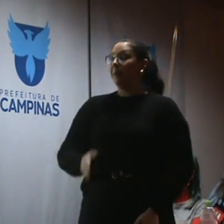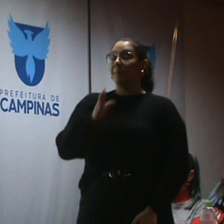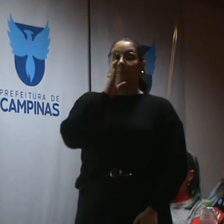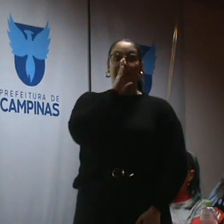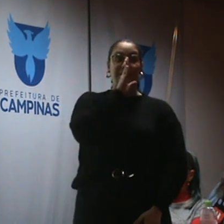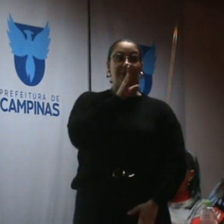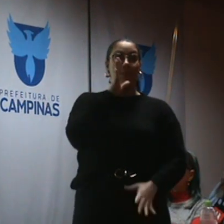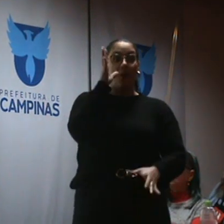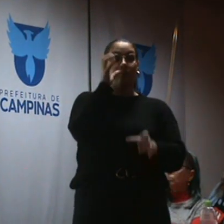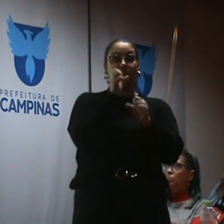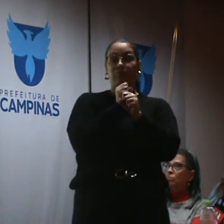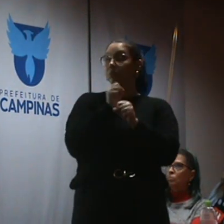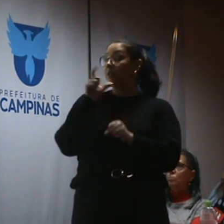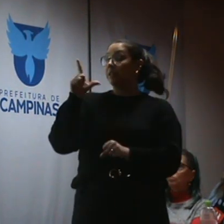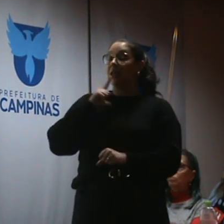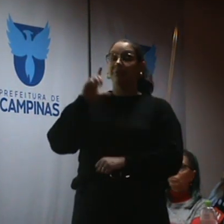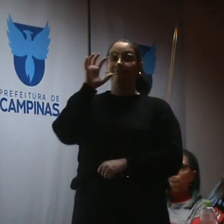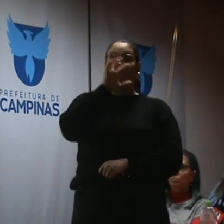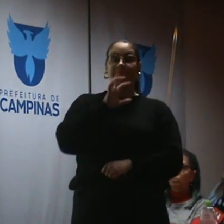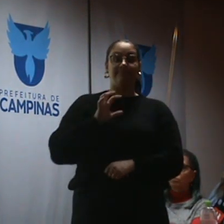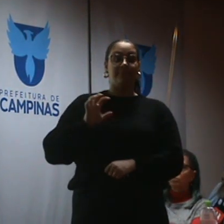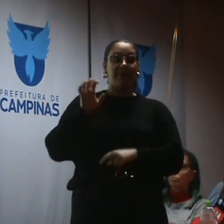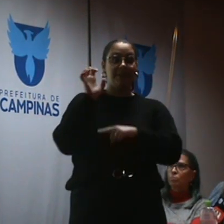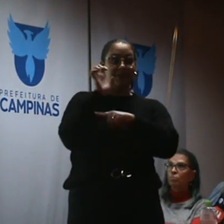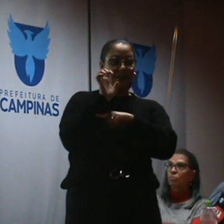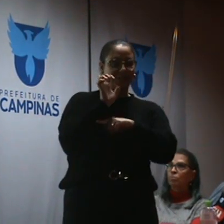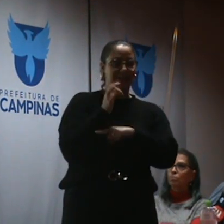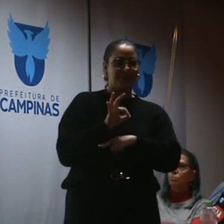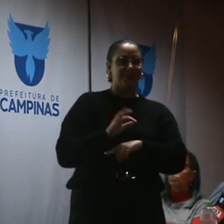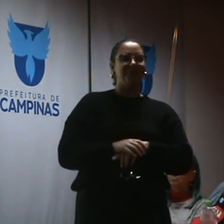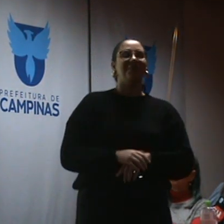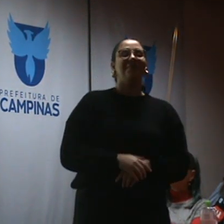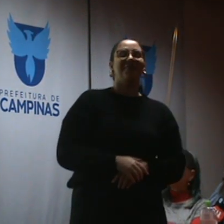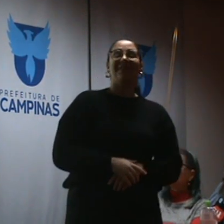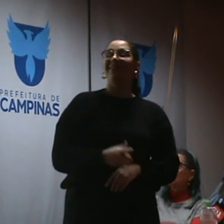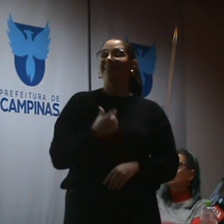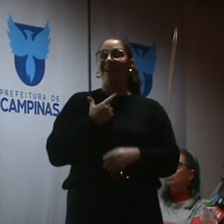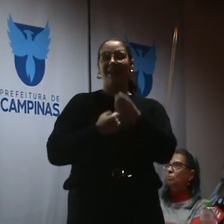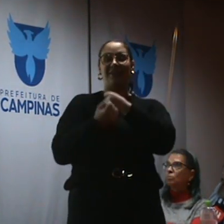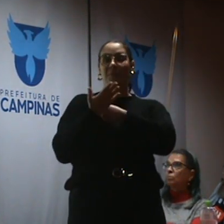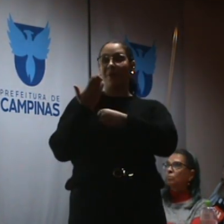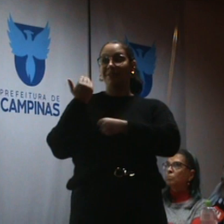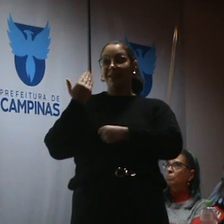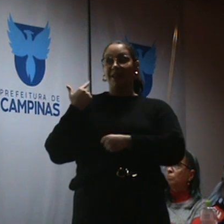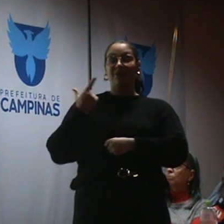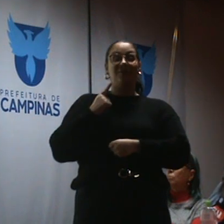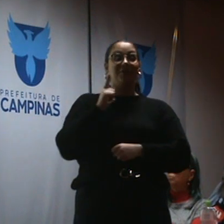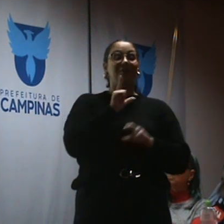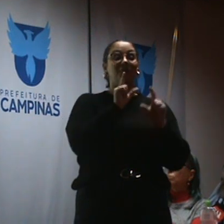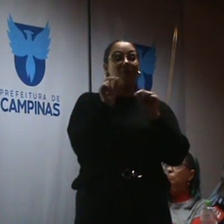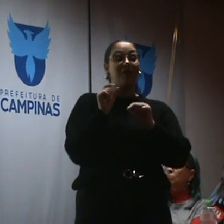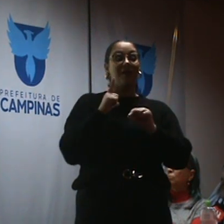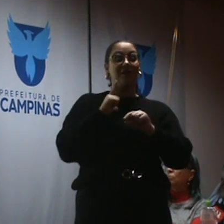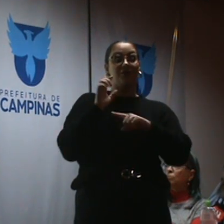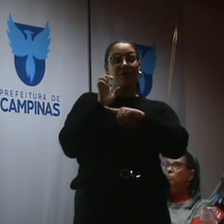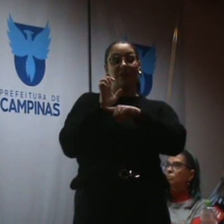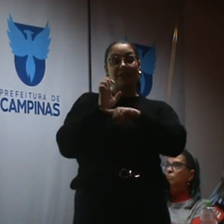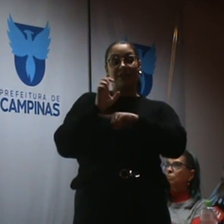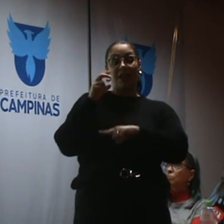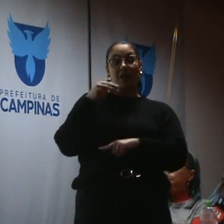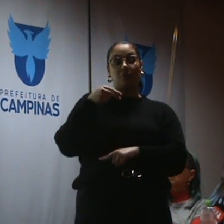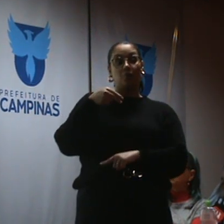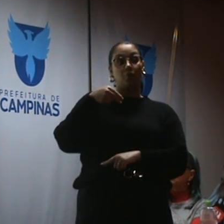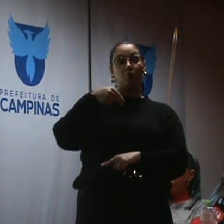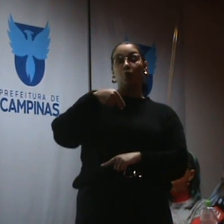né? Esses estados, eles têm mais casos esse ano. O ano passado, a gente tinha os estados do Nordeste como